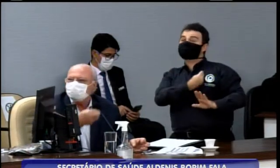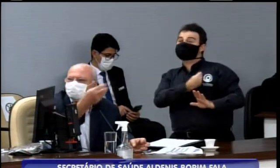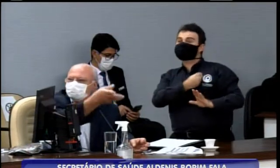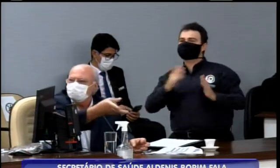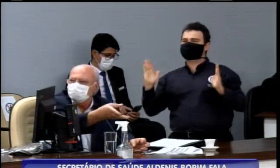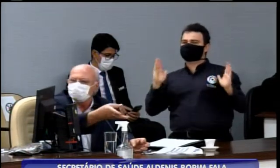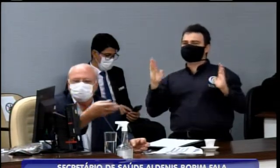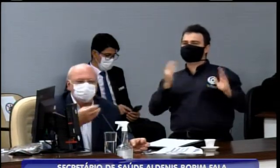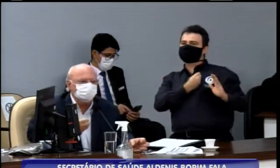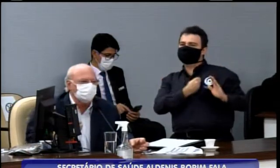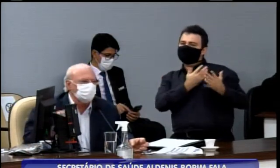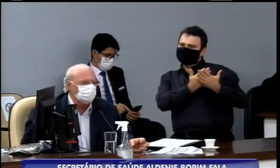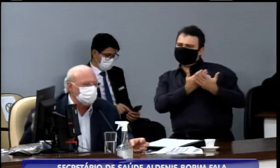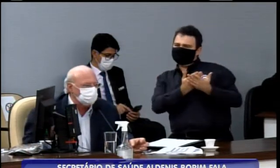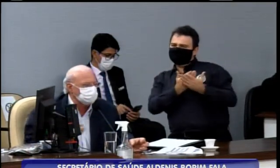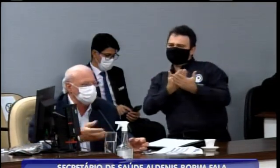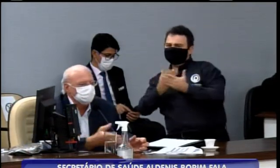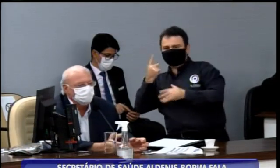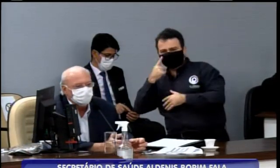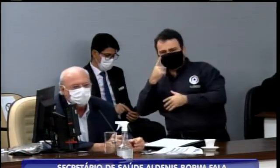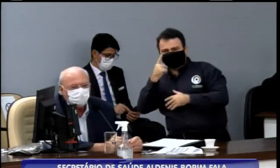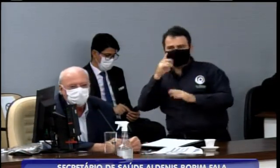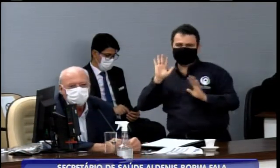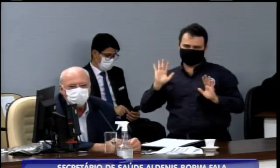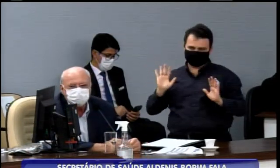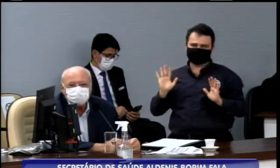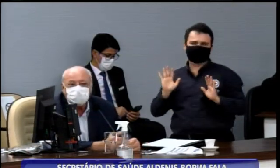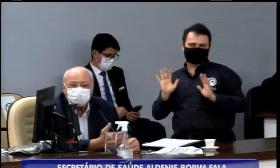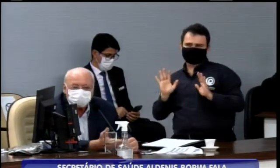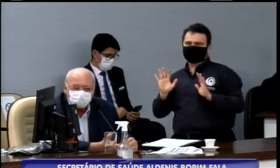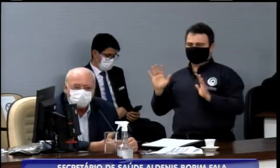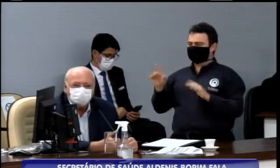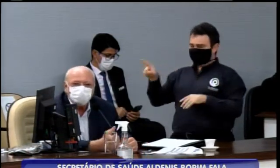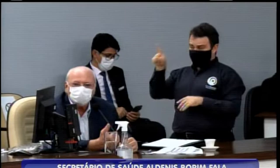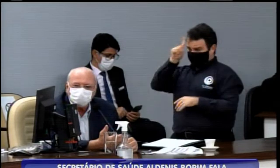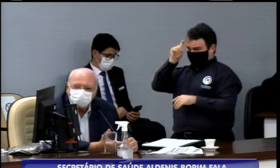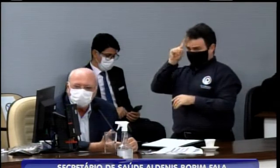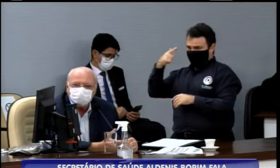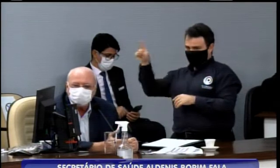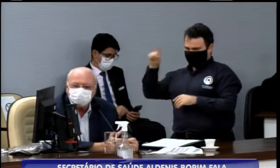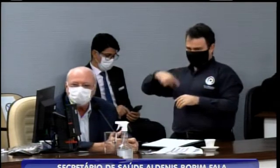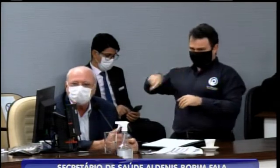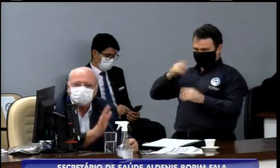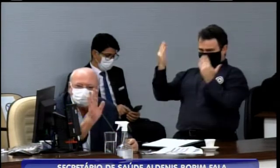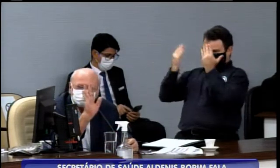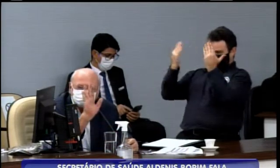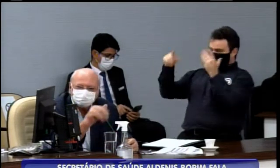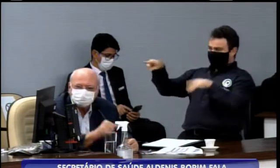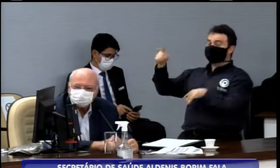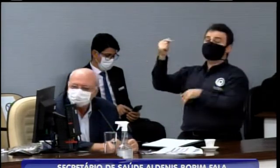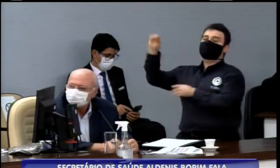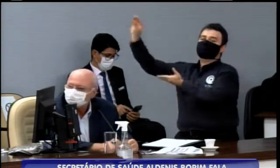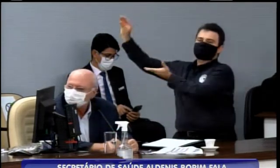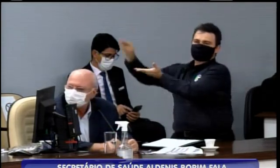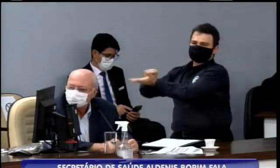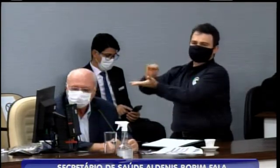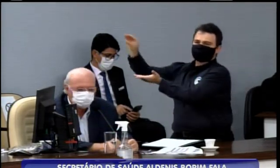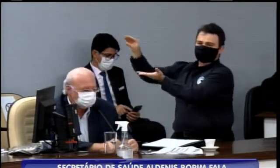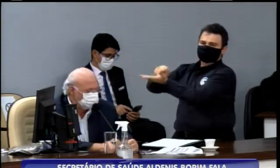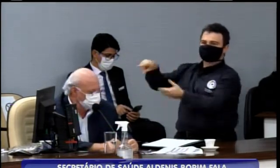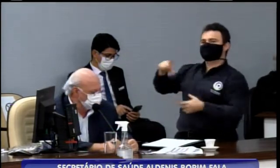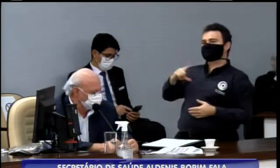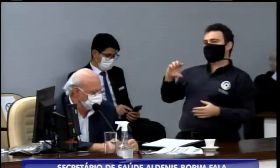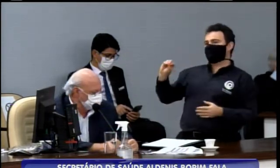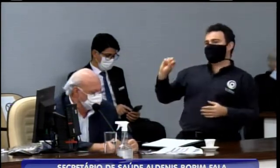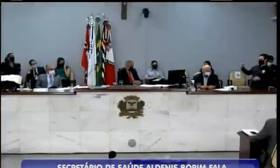querer fazer isso se eu tenho uma OS que já recebe esse dinheiro. Doutor,